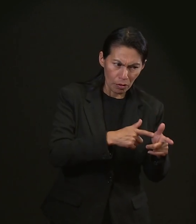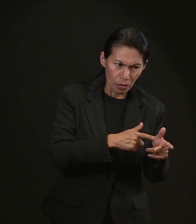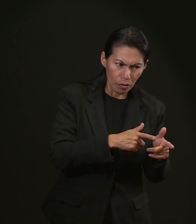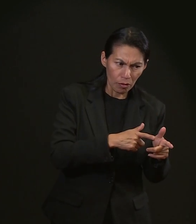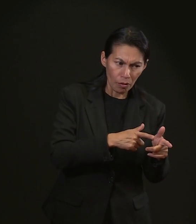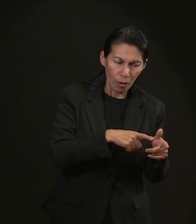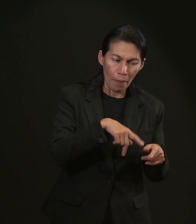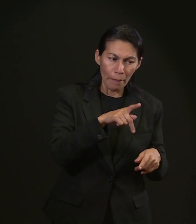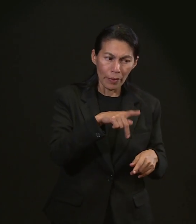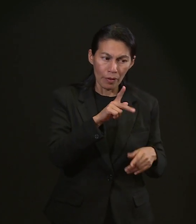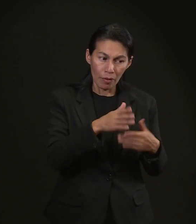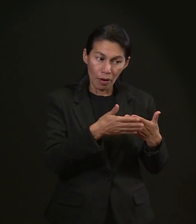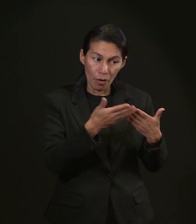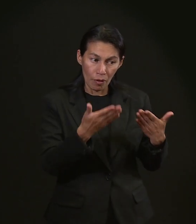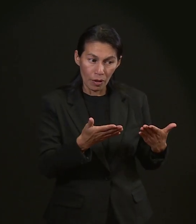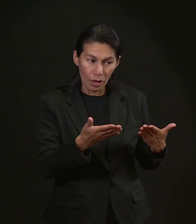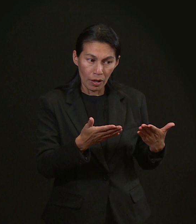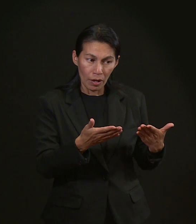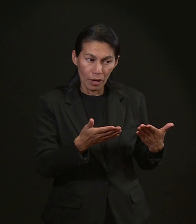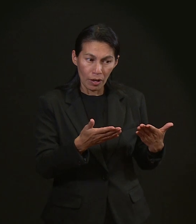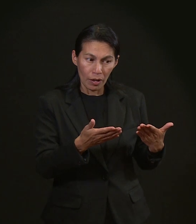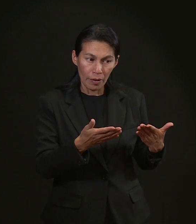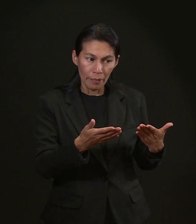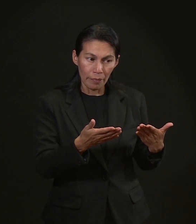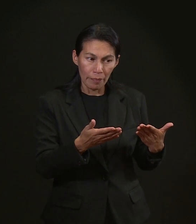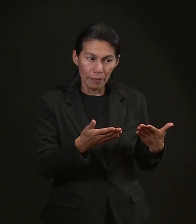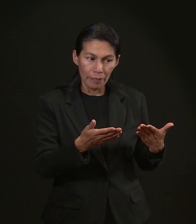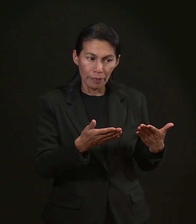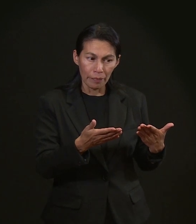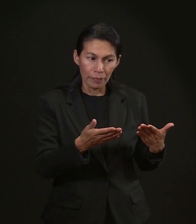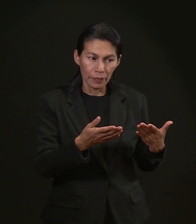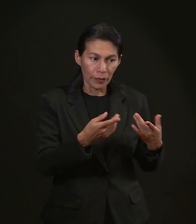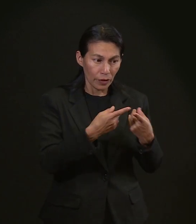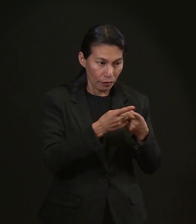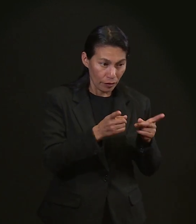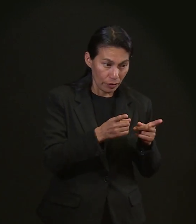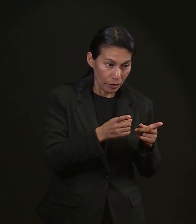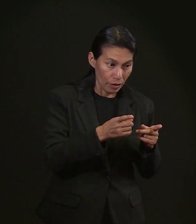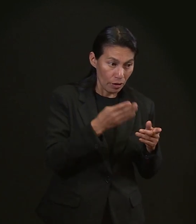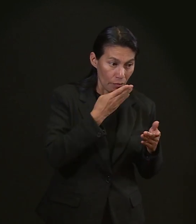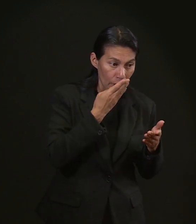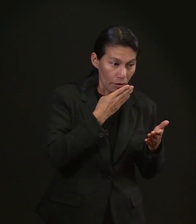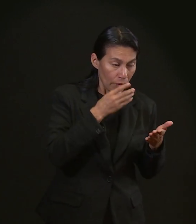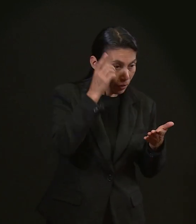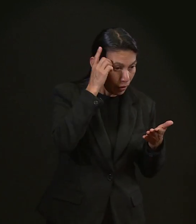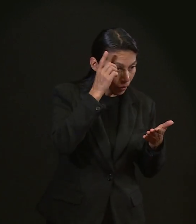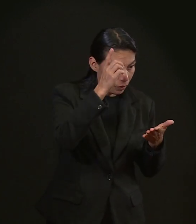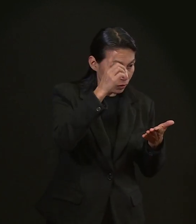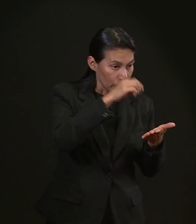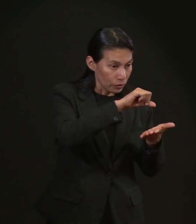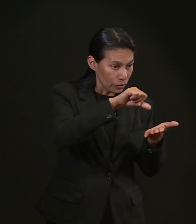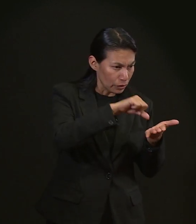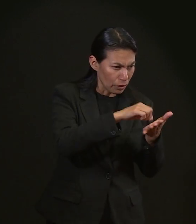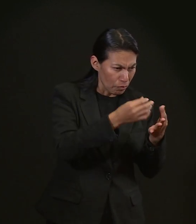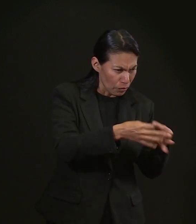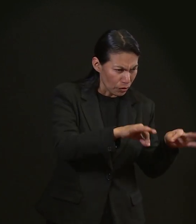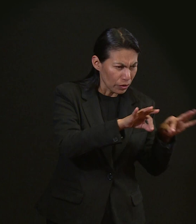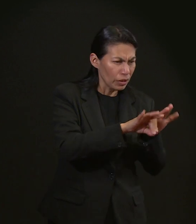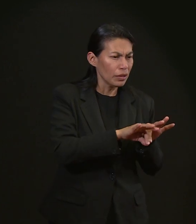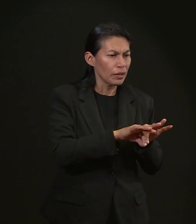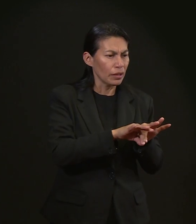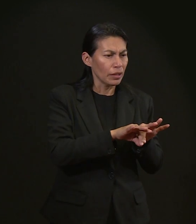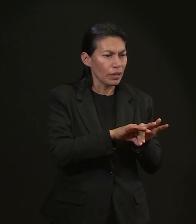continuó pero ahora en un marco de la palabra de dios como centro